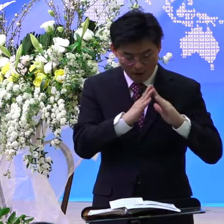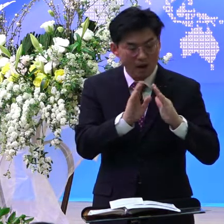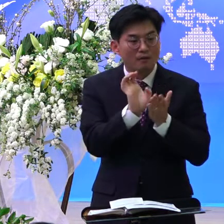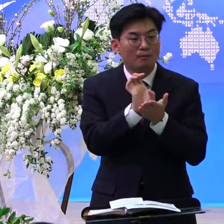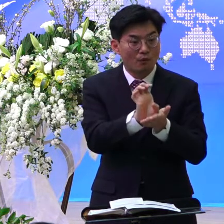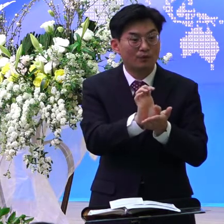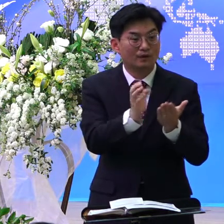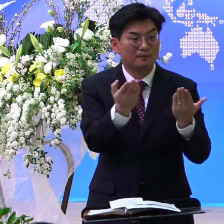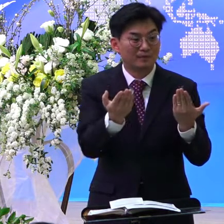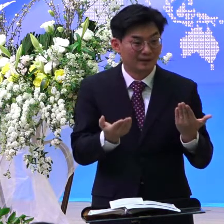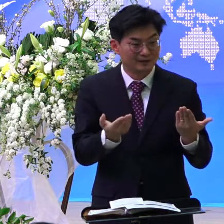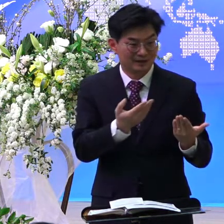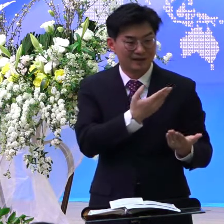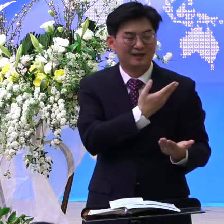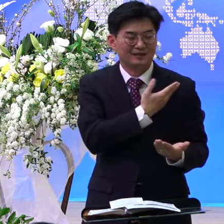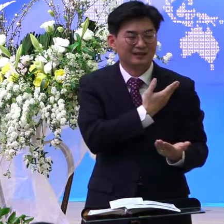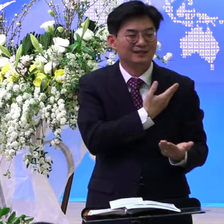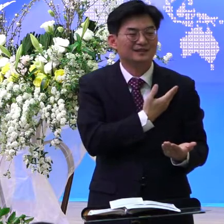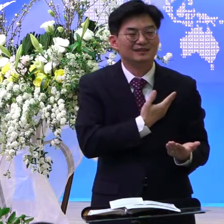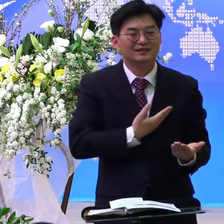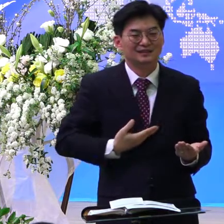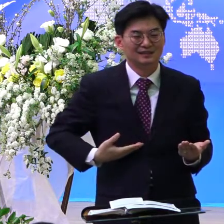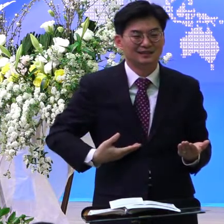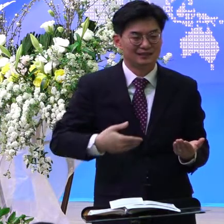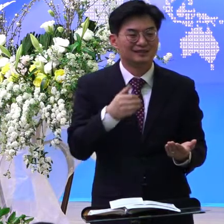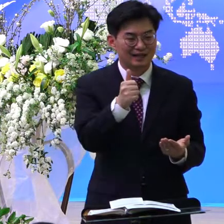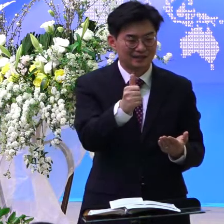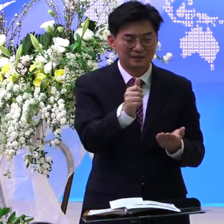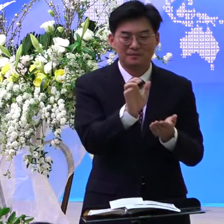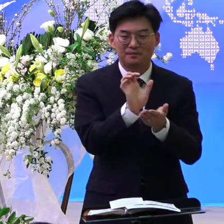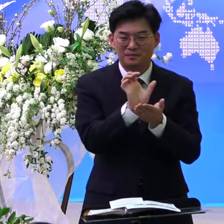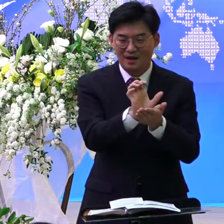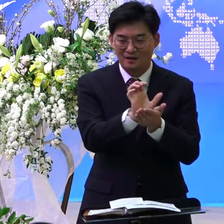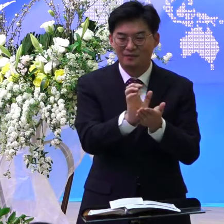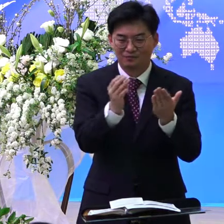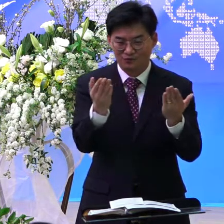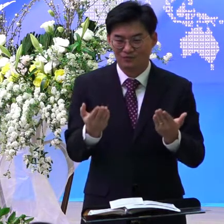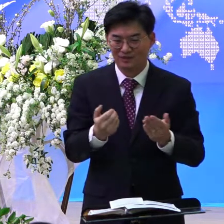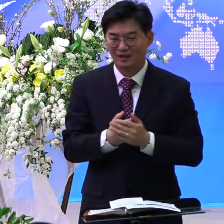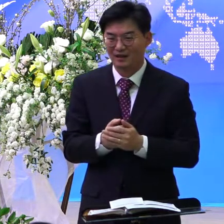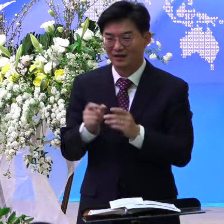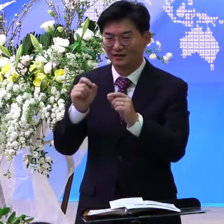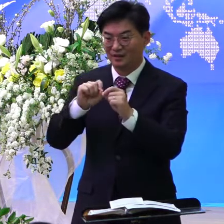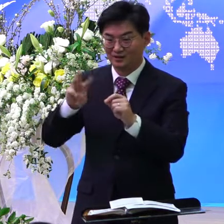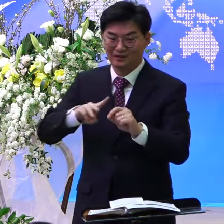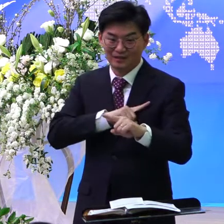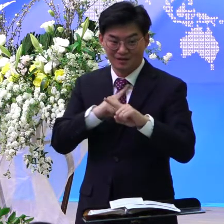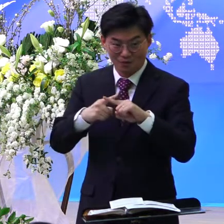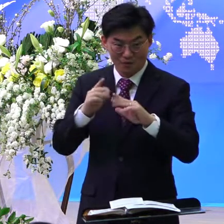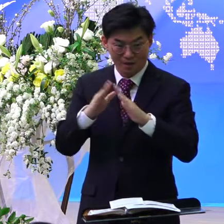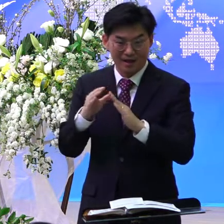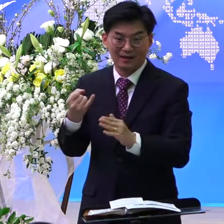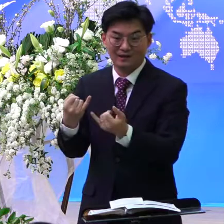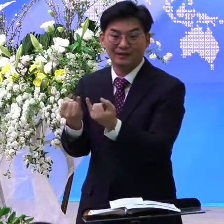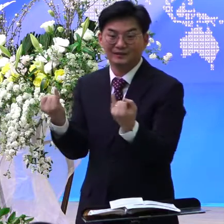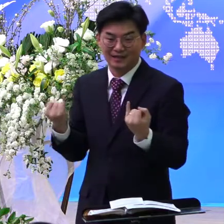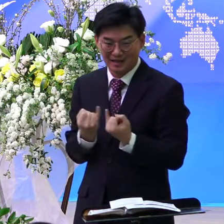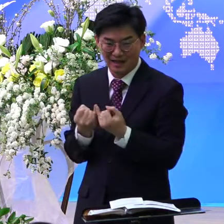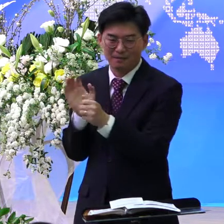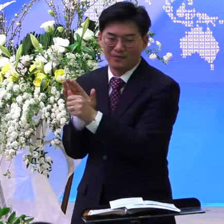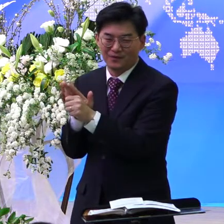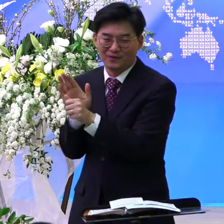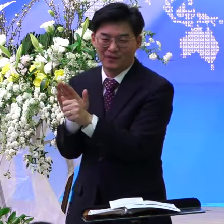이런 정말 세상에서 교회가 하는 아름다운 일들이 알려지는 일들이 많아지기를 소망하고 여러분 기도해 주시기를 바랍니다.